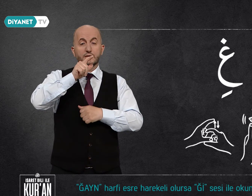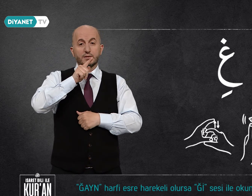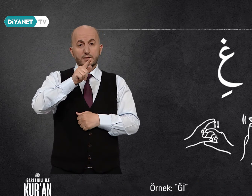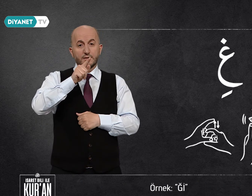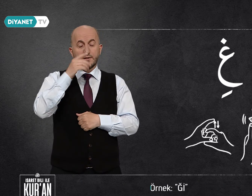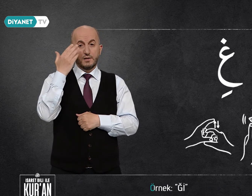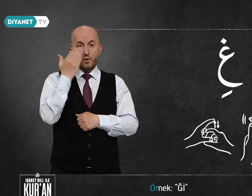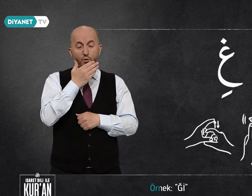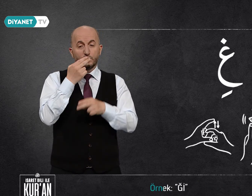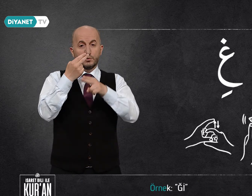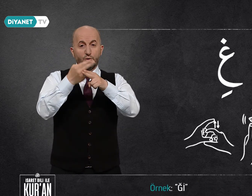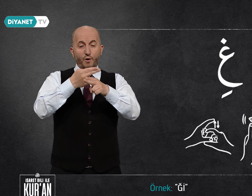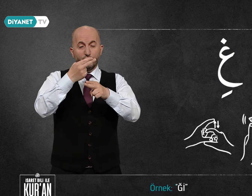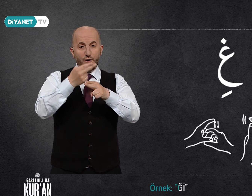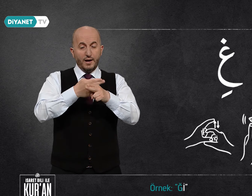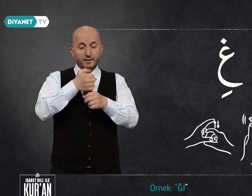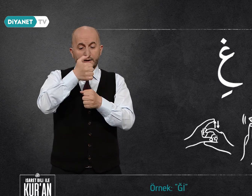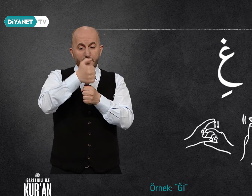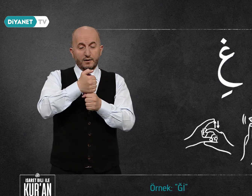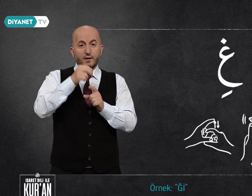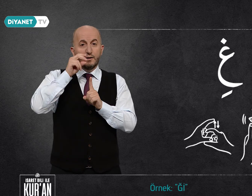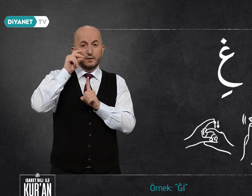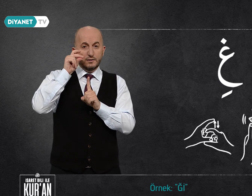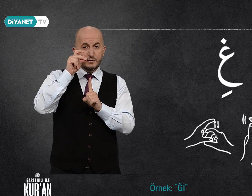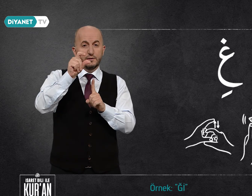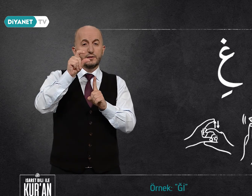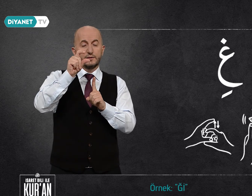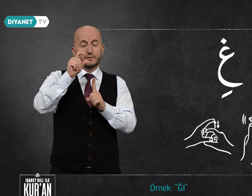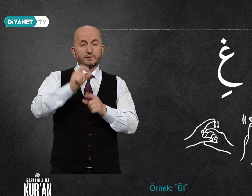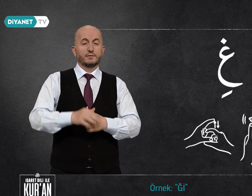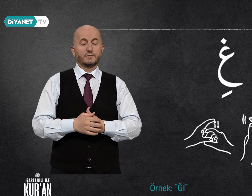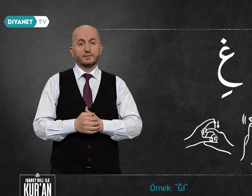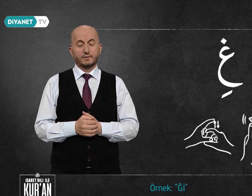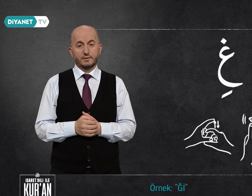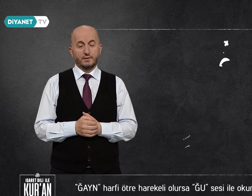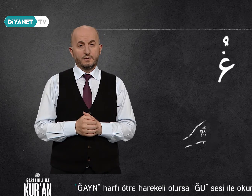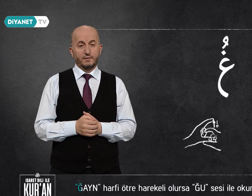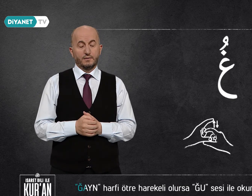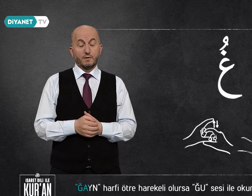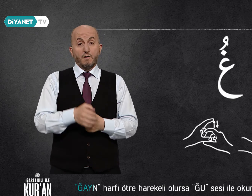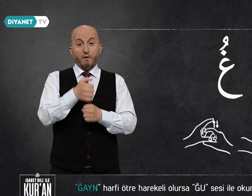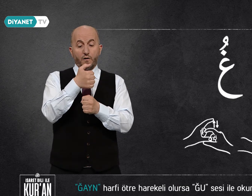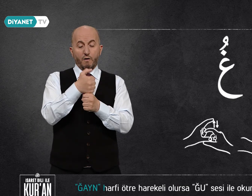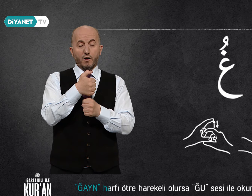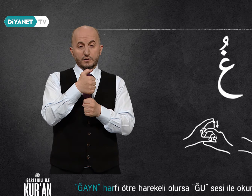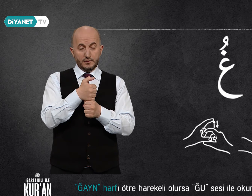örnek bu hızlıydı Ali O hain harfi